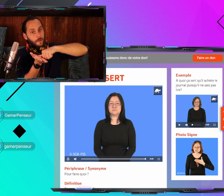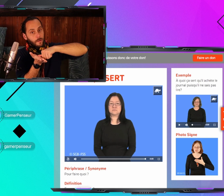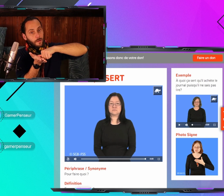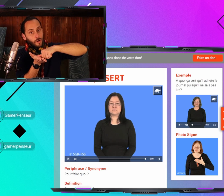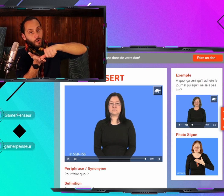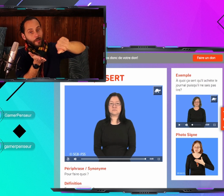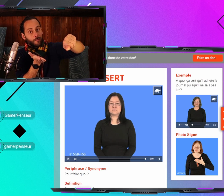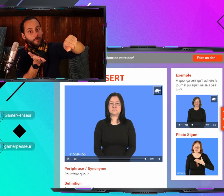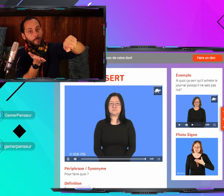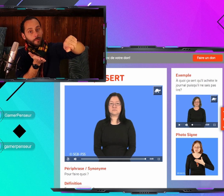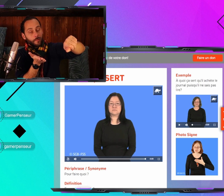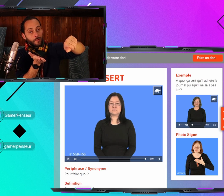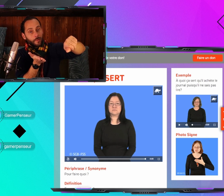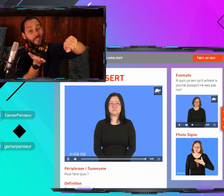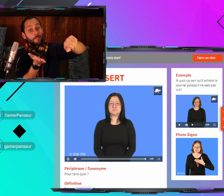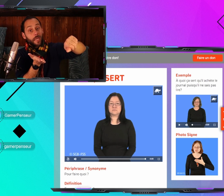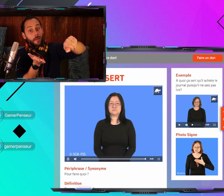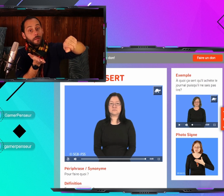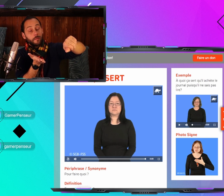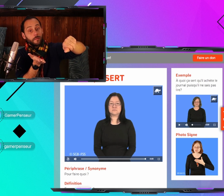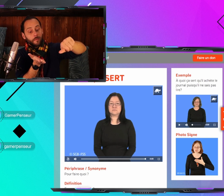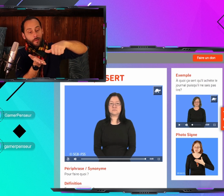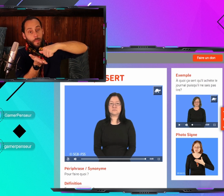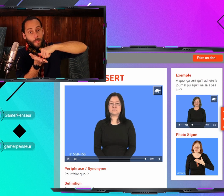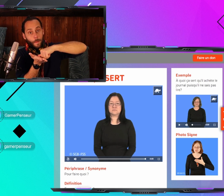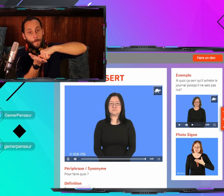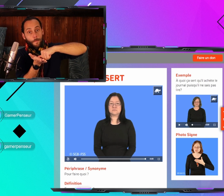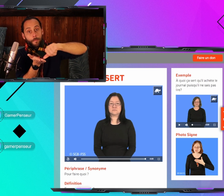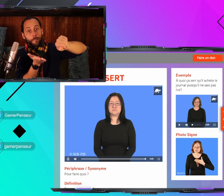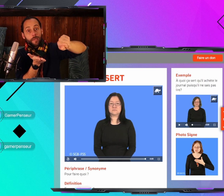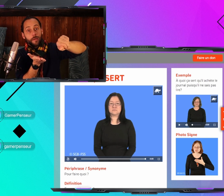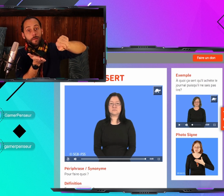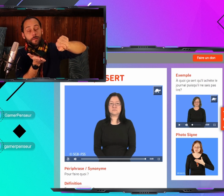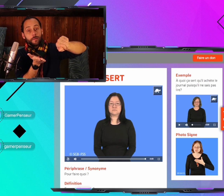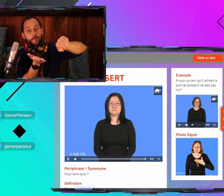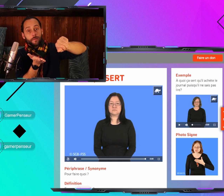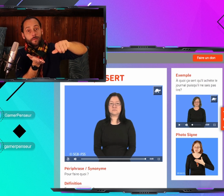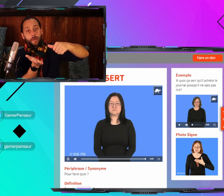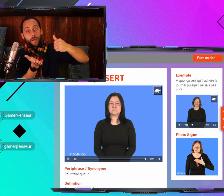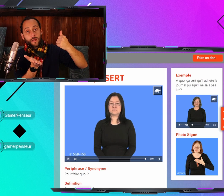fait en avant. Et payer. Payer.